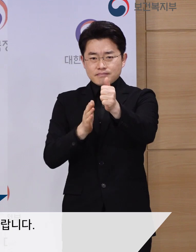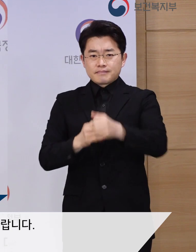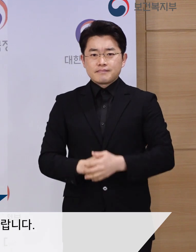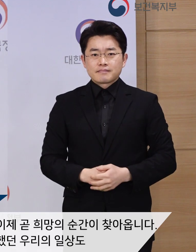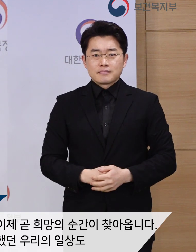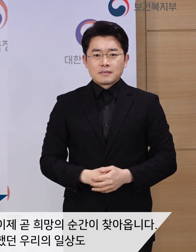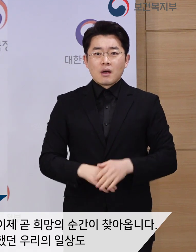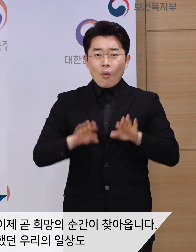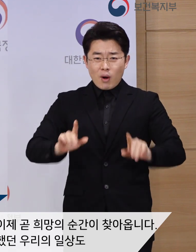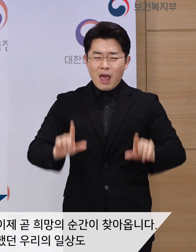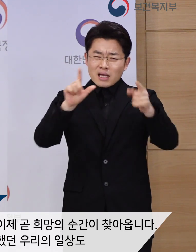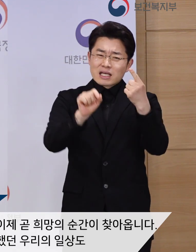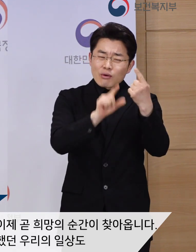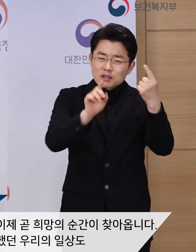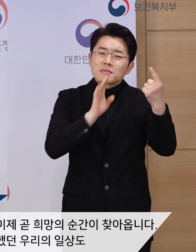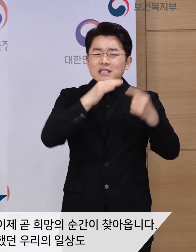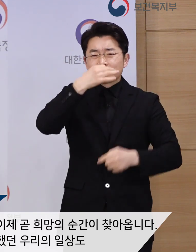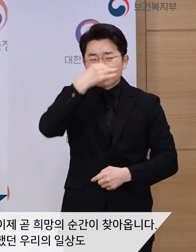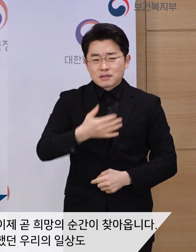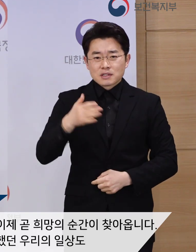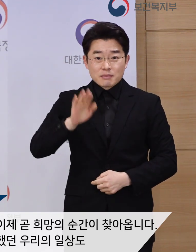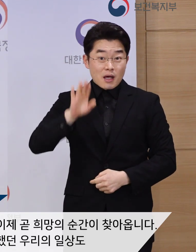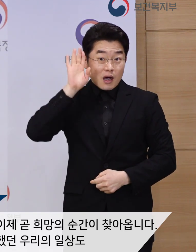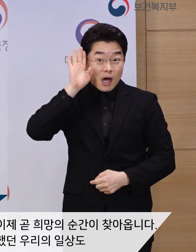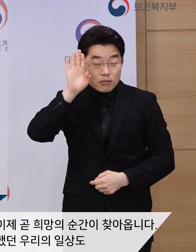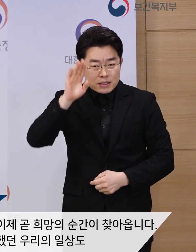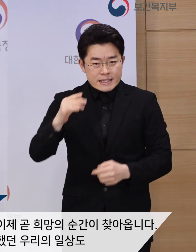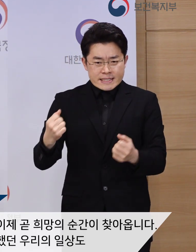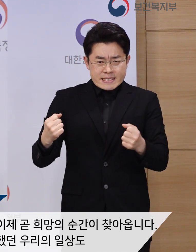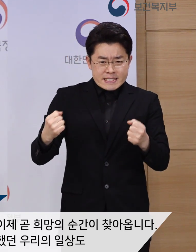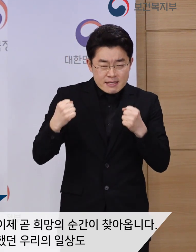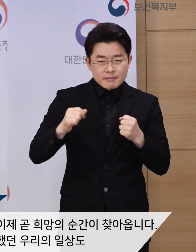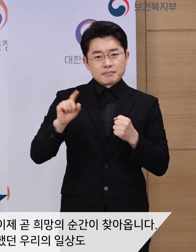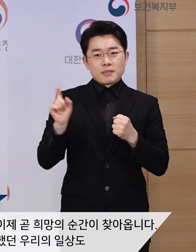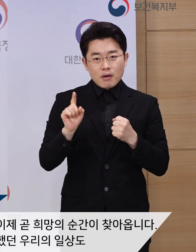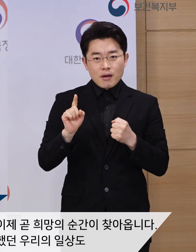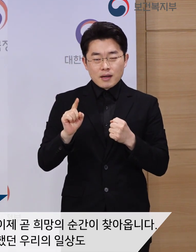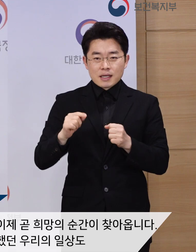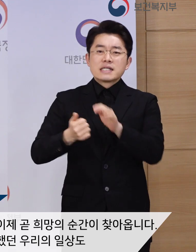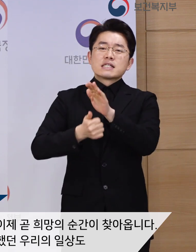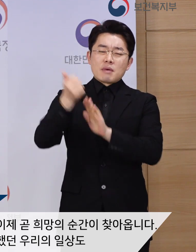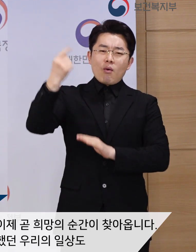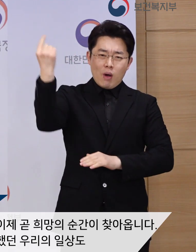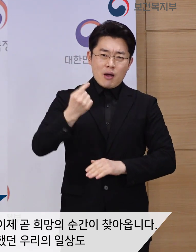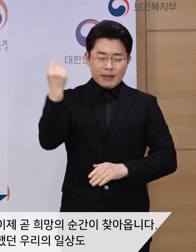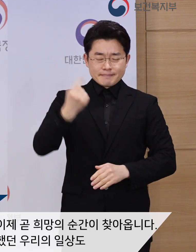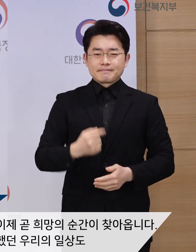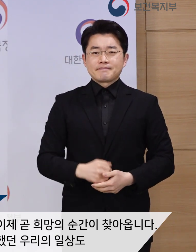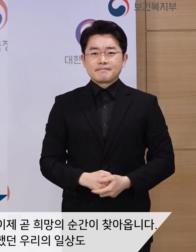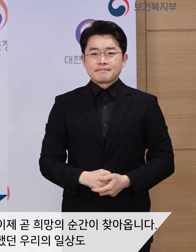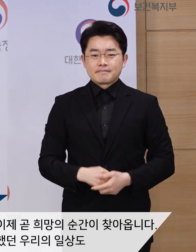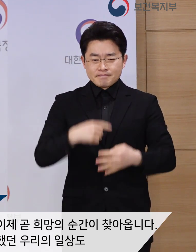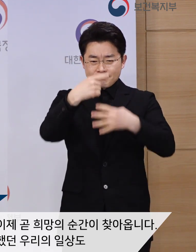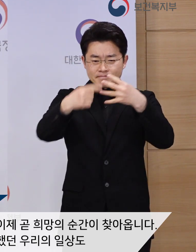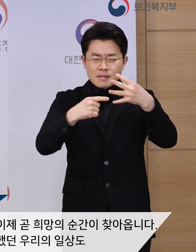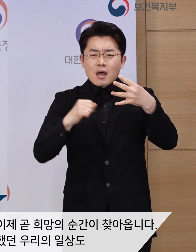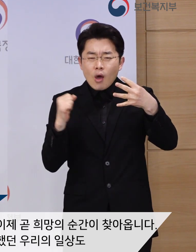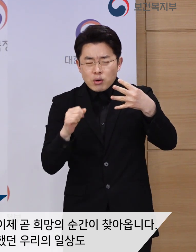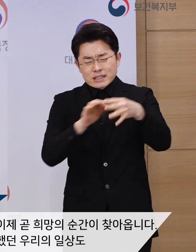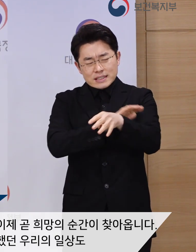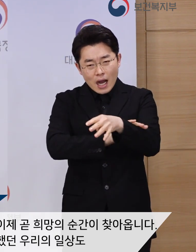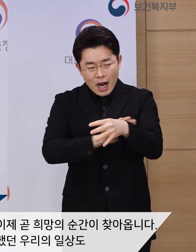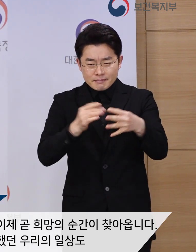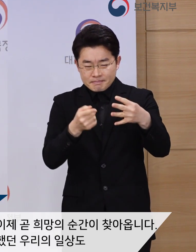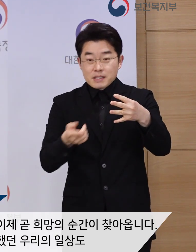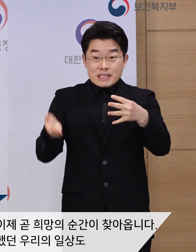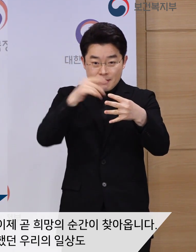바랍니다. 금년의 시작은 힘들겠지만 조금만 더 힘을 내면 이제 곧 희망의 순간이 찾아옵니다. 겨울을